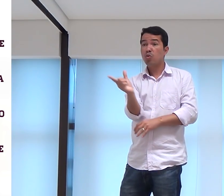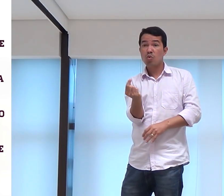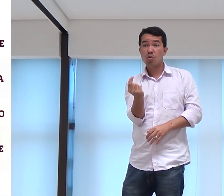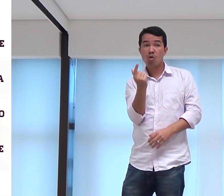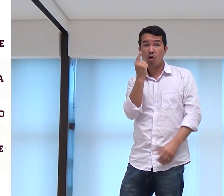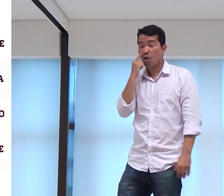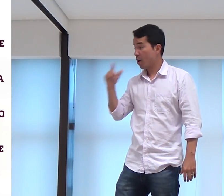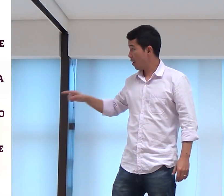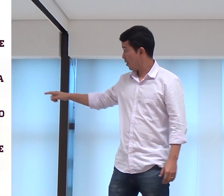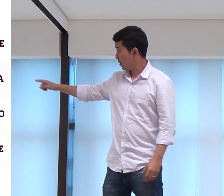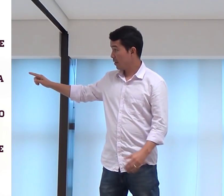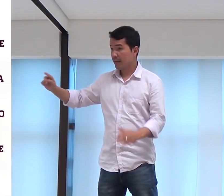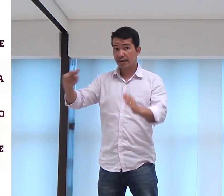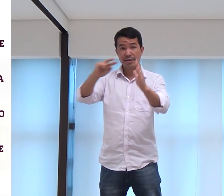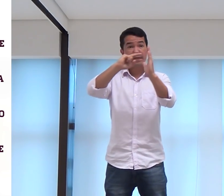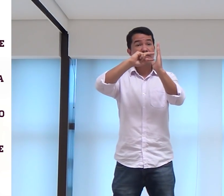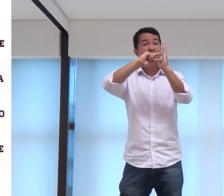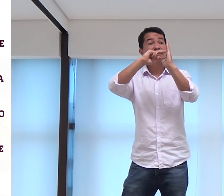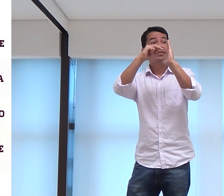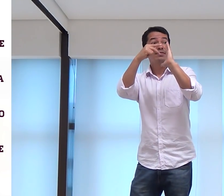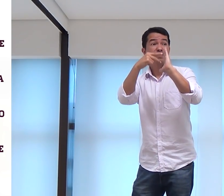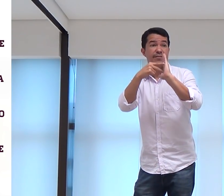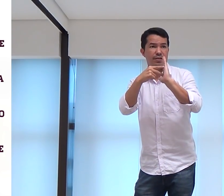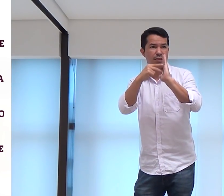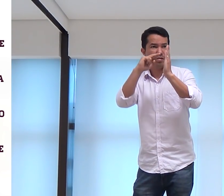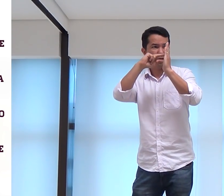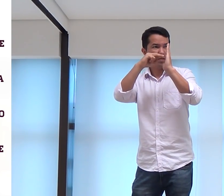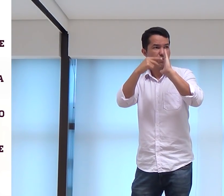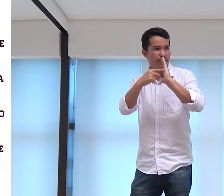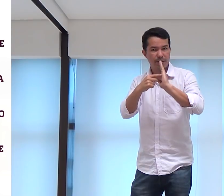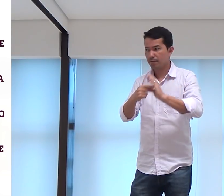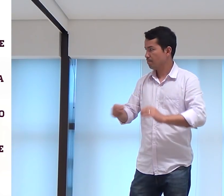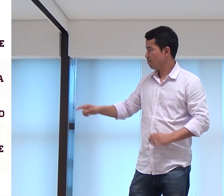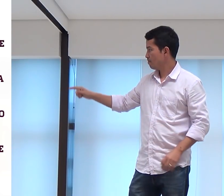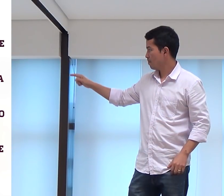dos seus pés. O que isso significa?